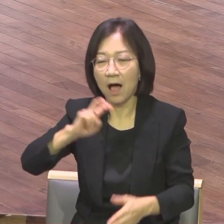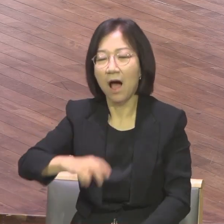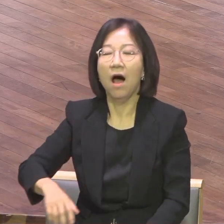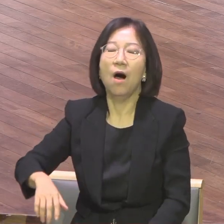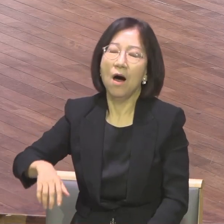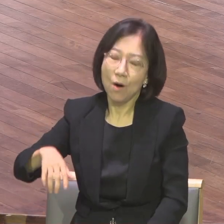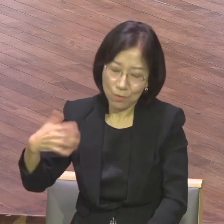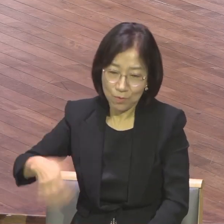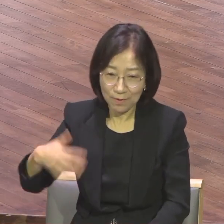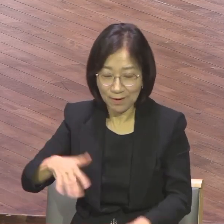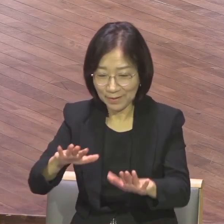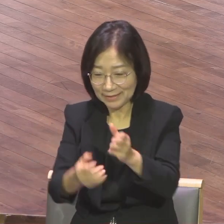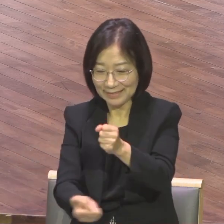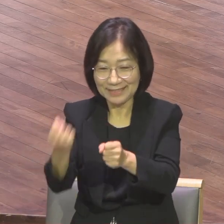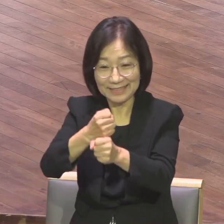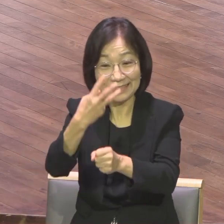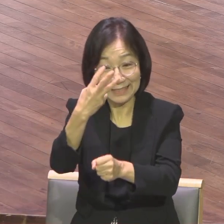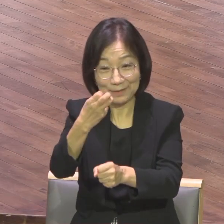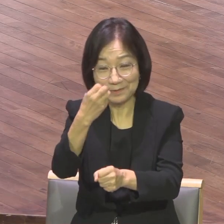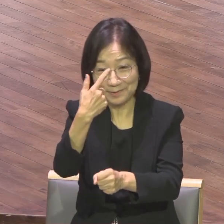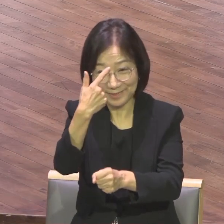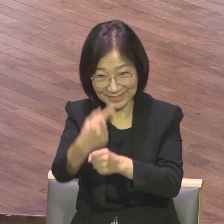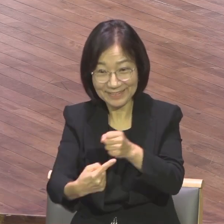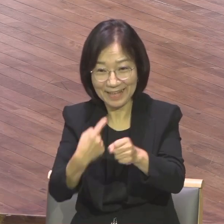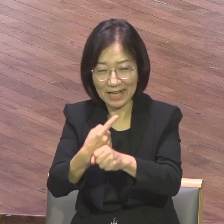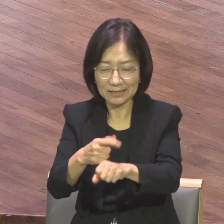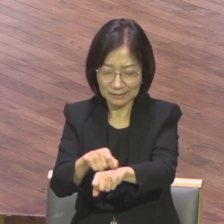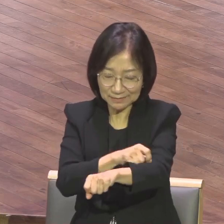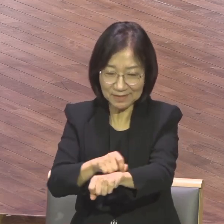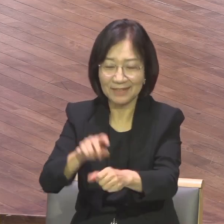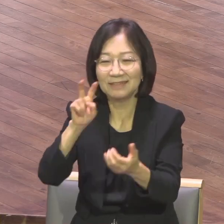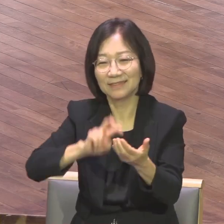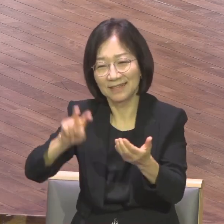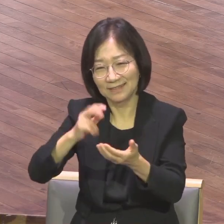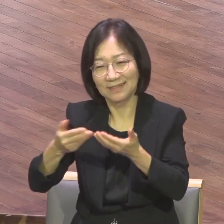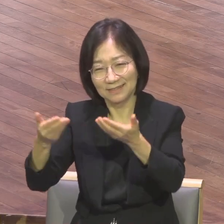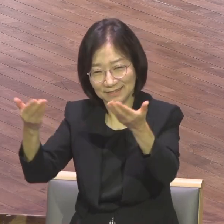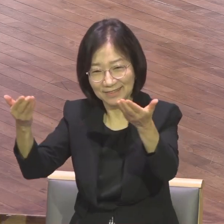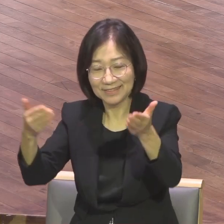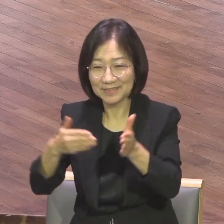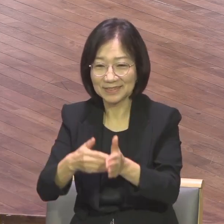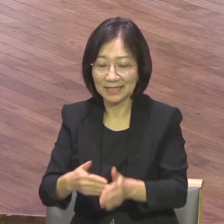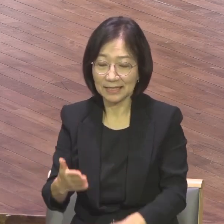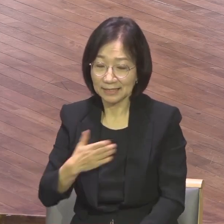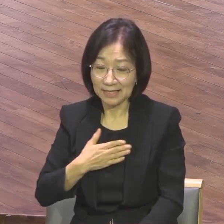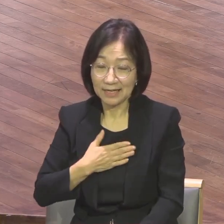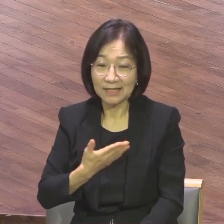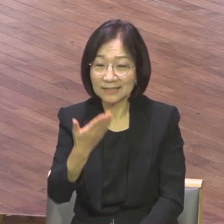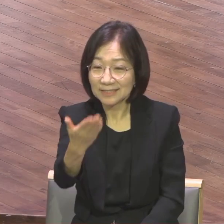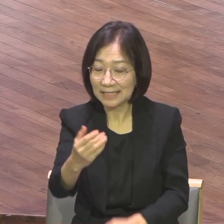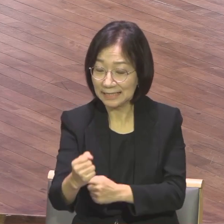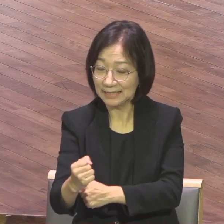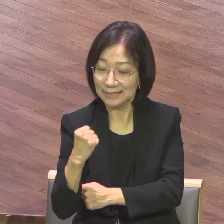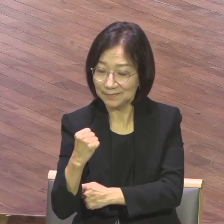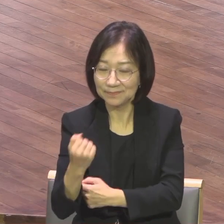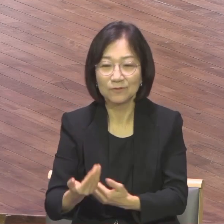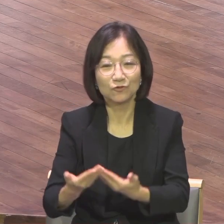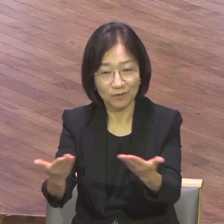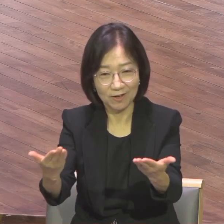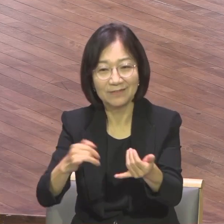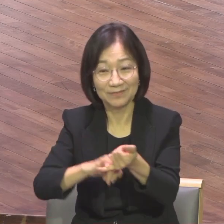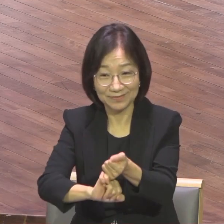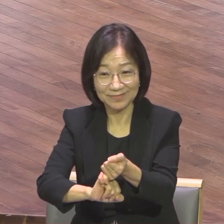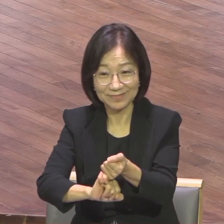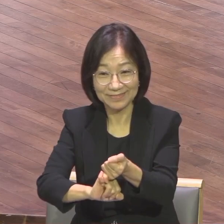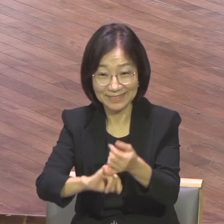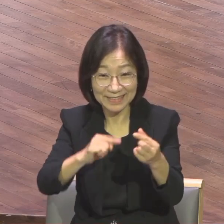기념에 하나님께 드렸습니다. 내가 내게 힘을 주느라. 내가 내 몸에 힘을